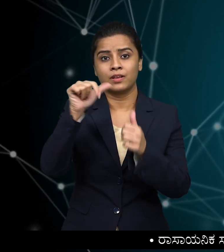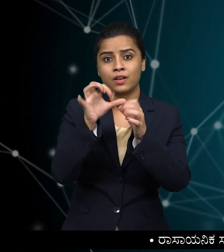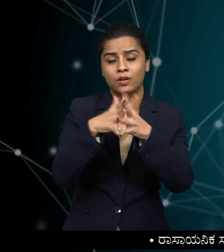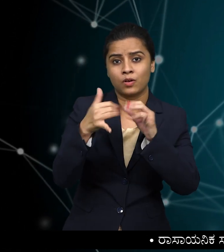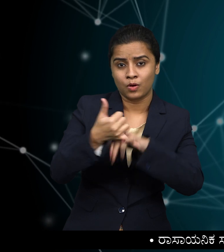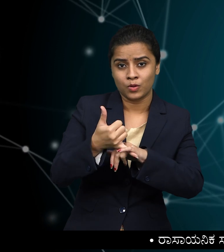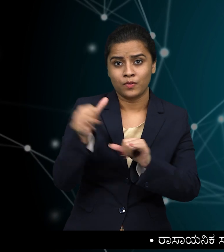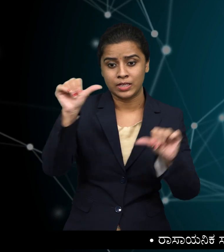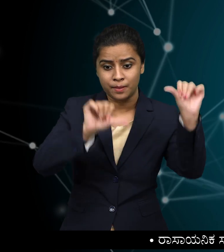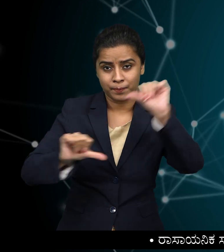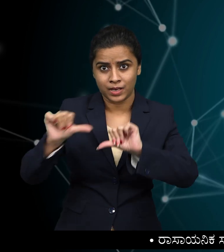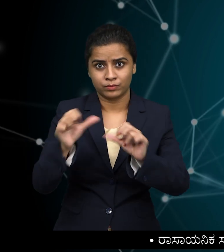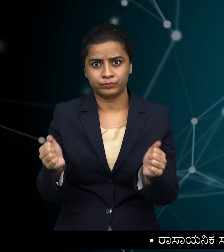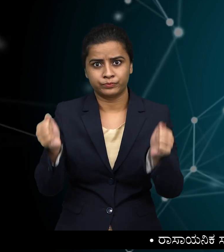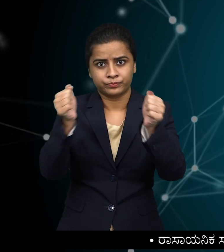ರಾಸಾಯನಿಕ ಸಂಯೋಜನೆಯ ಕಾನೂನುಗಳು,